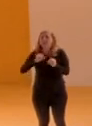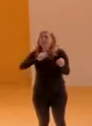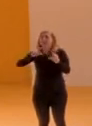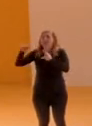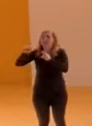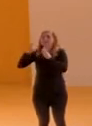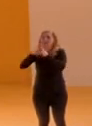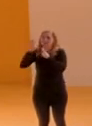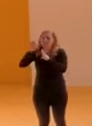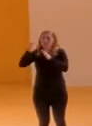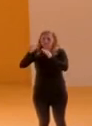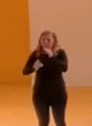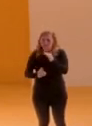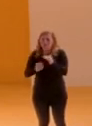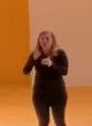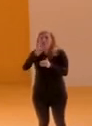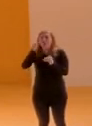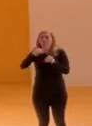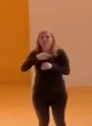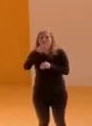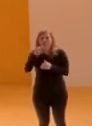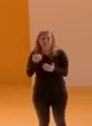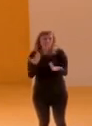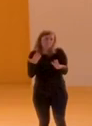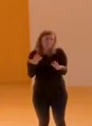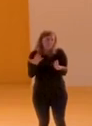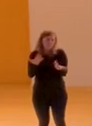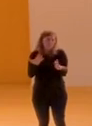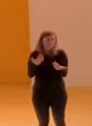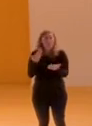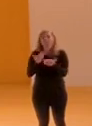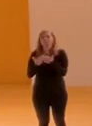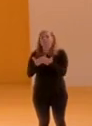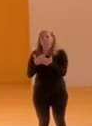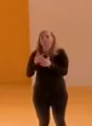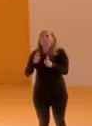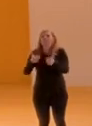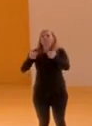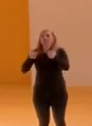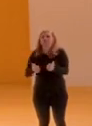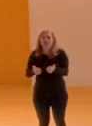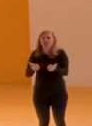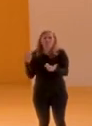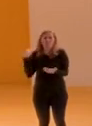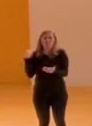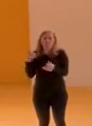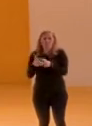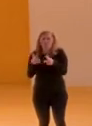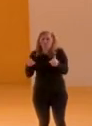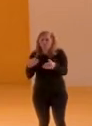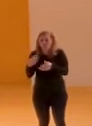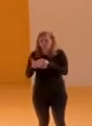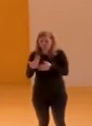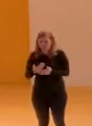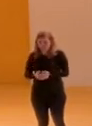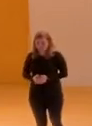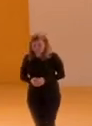10%. tak bo ktoś mógłby zapytać skoro sprawa jest taka prosta No to co się stało ostatnio tak